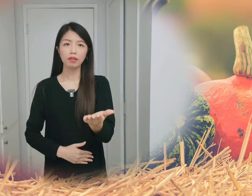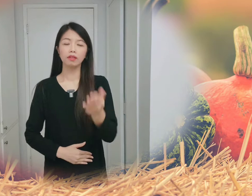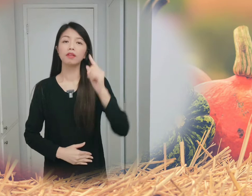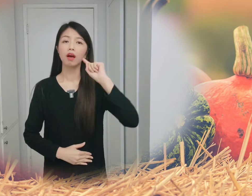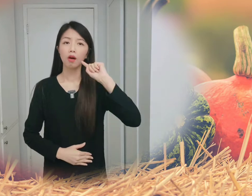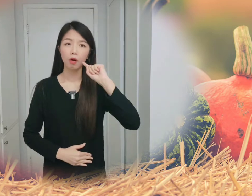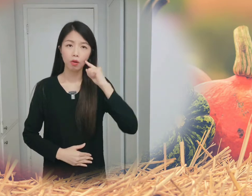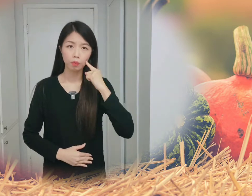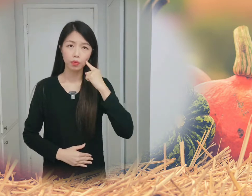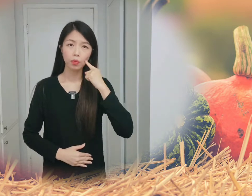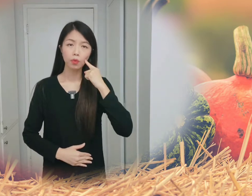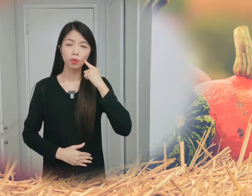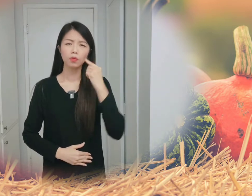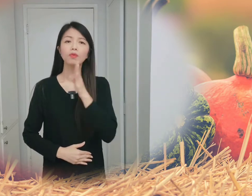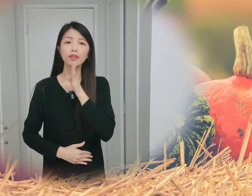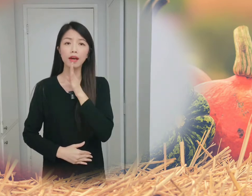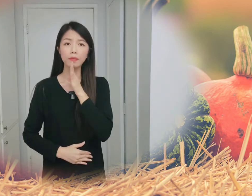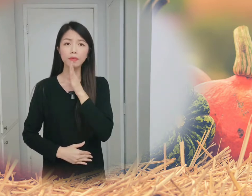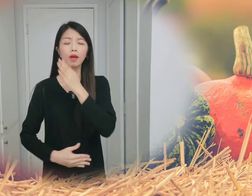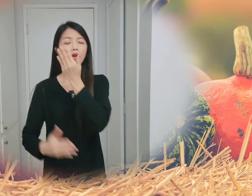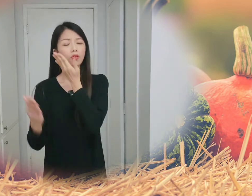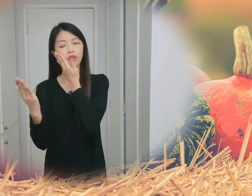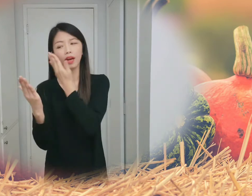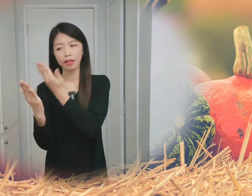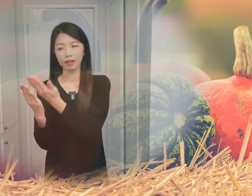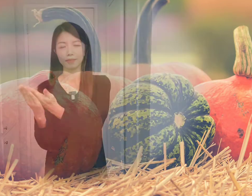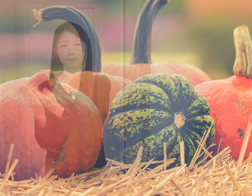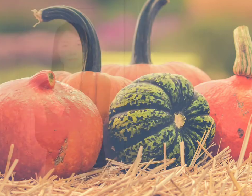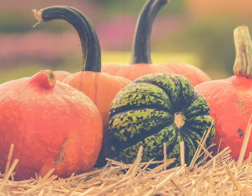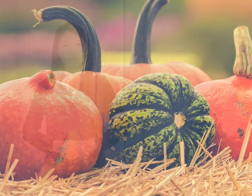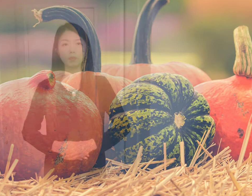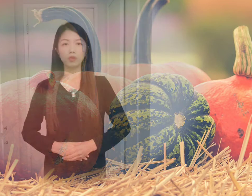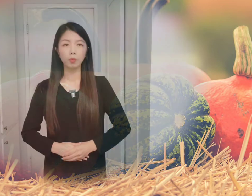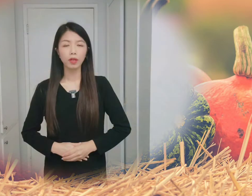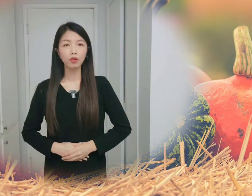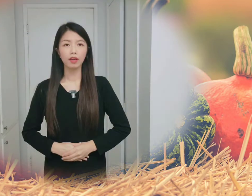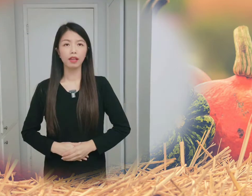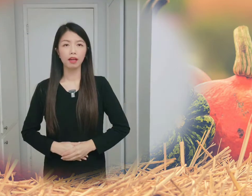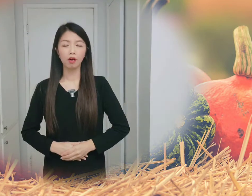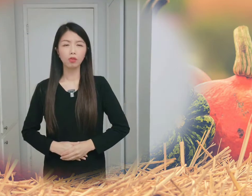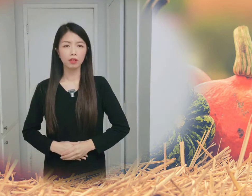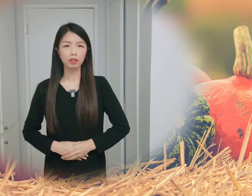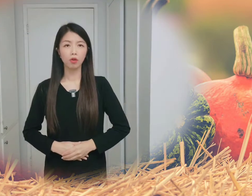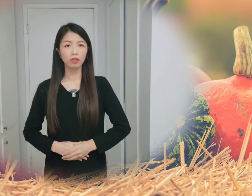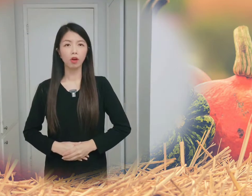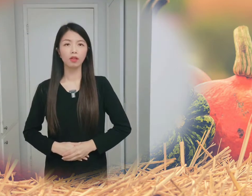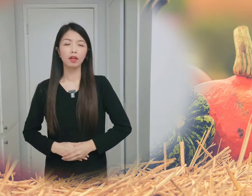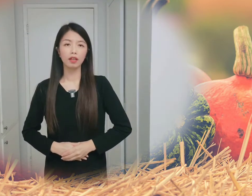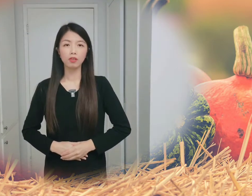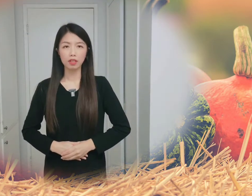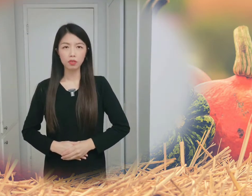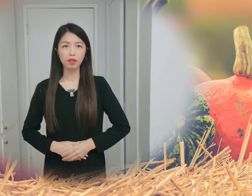너는 어여쁘고 참 귀하다. 어느 보석보다 귀하다. 어느,